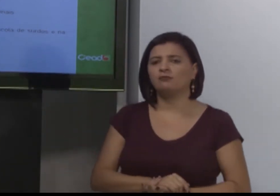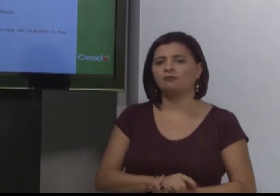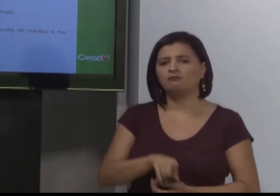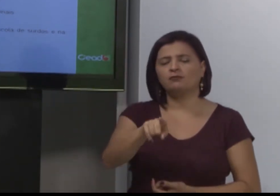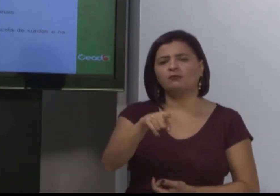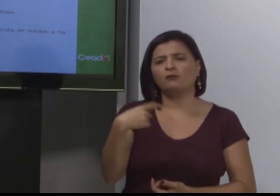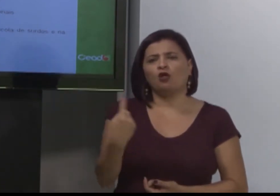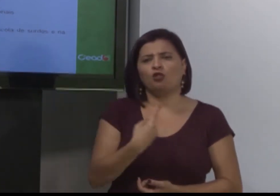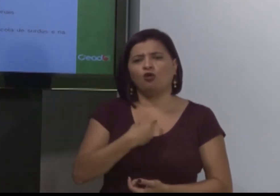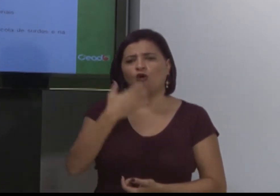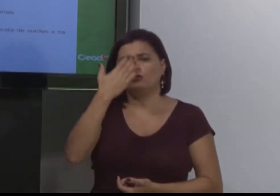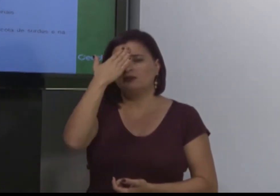Então nós